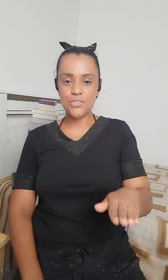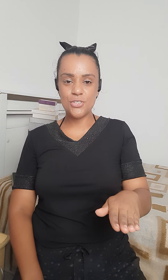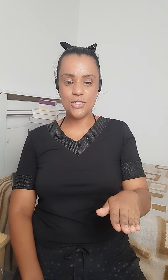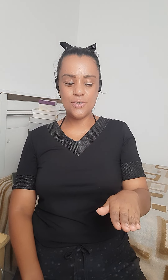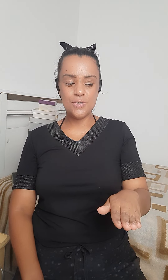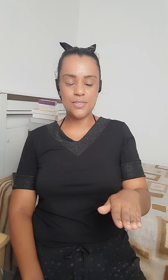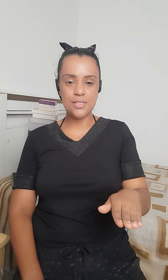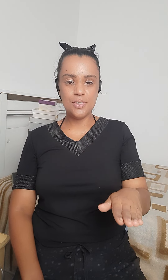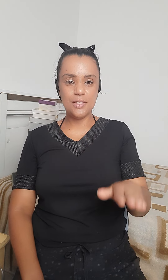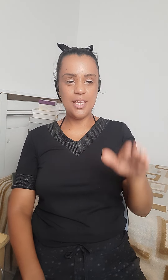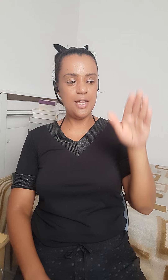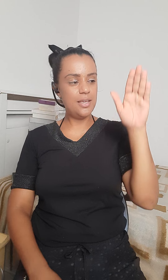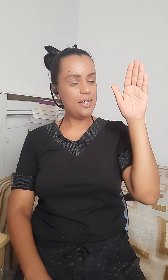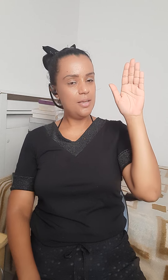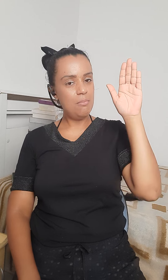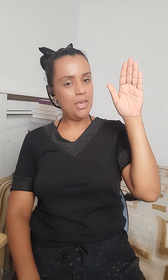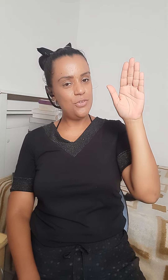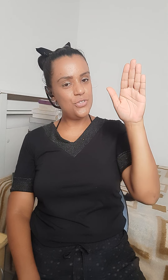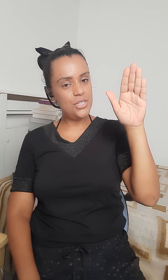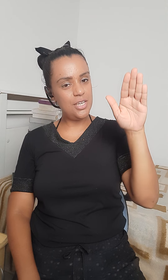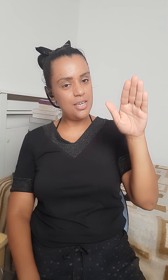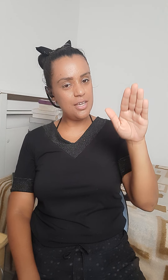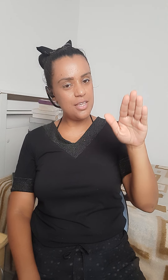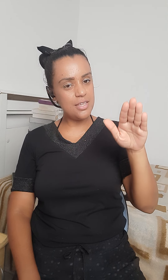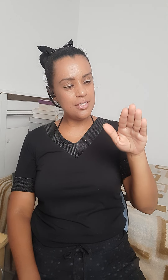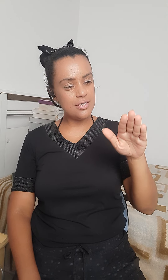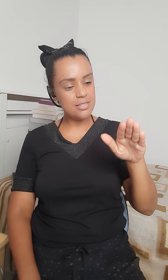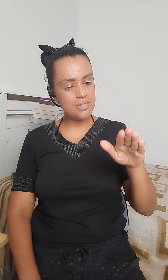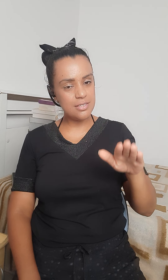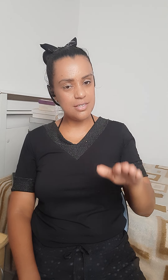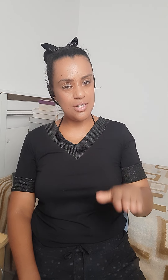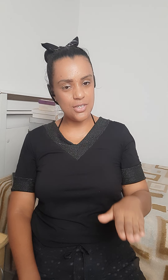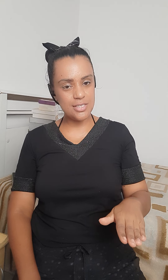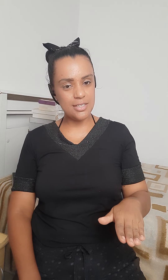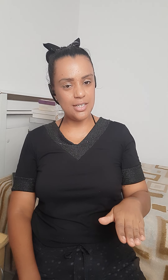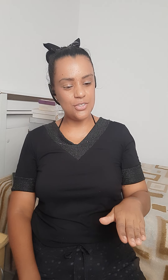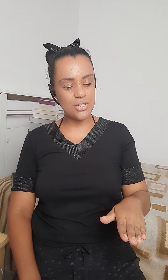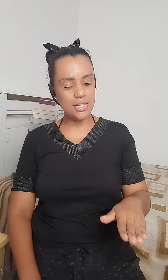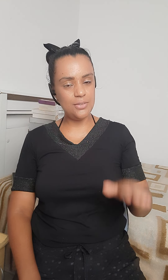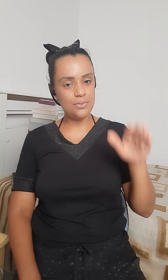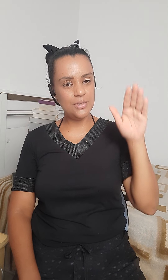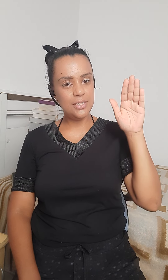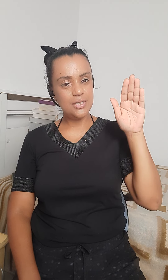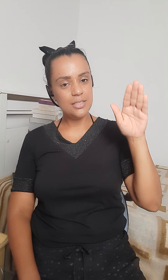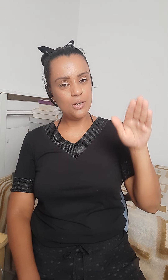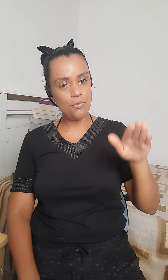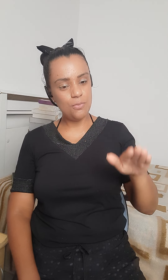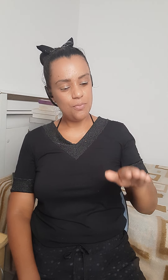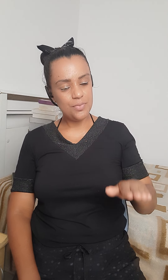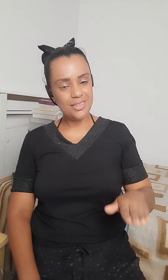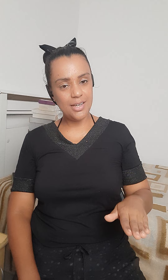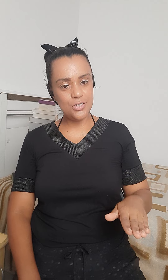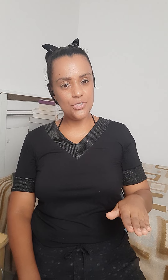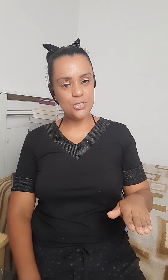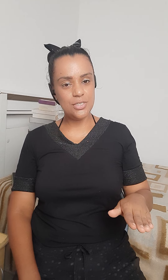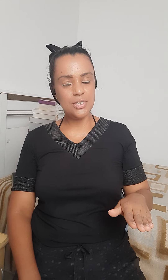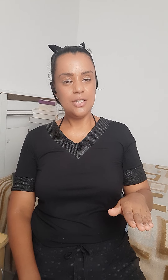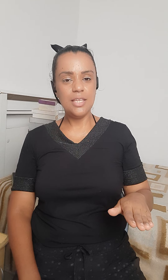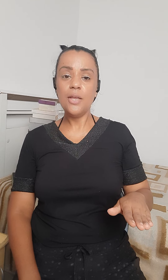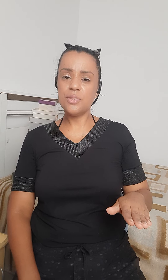tarde, né? Meio-dia, 6 horas da tarde, caiu. Então, tarde. Tem outra